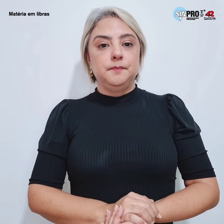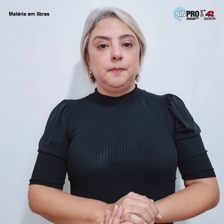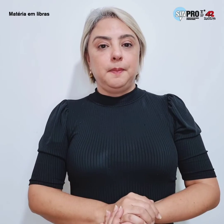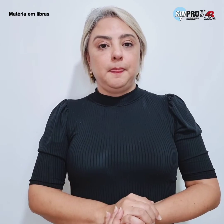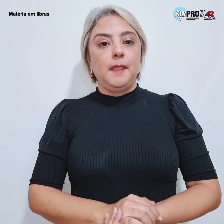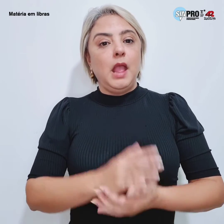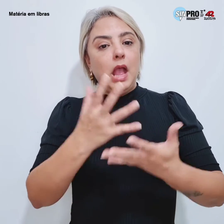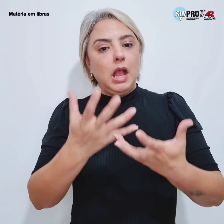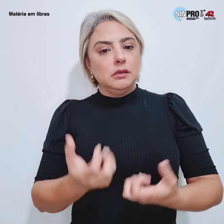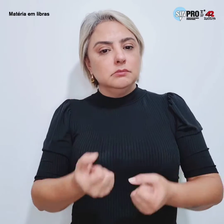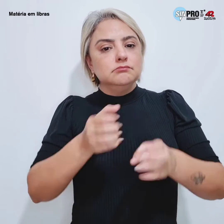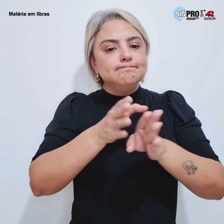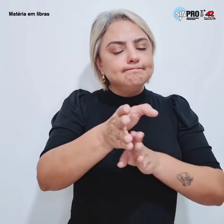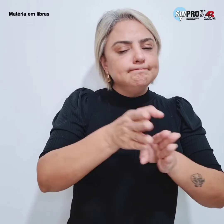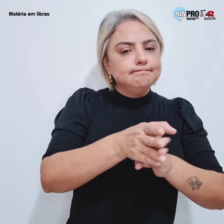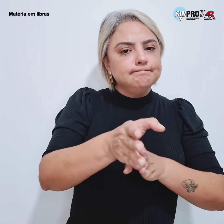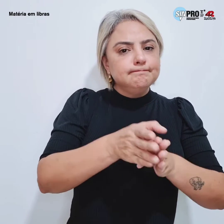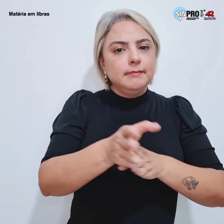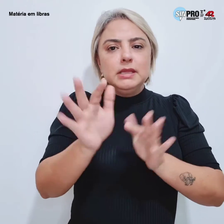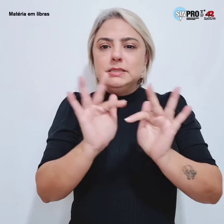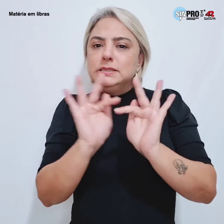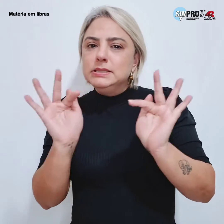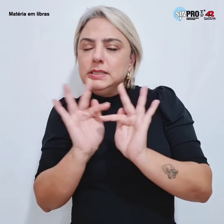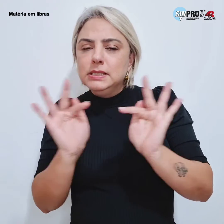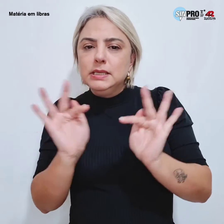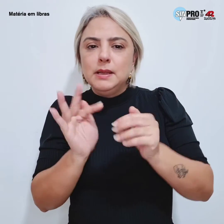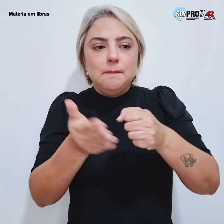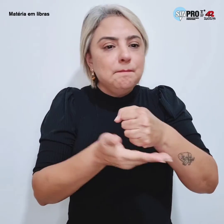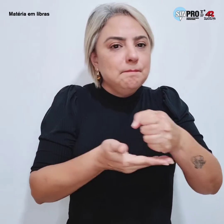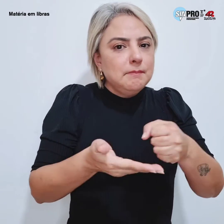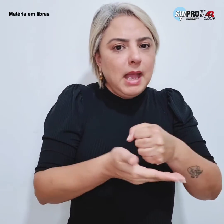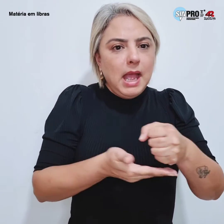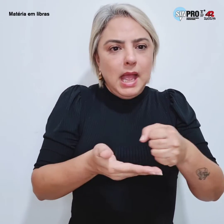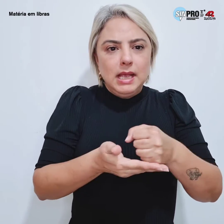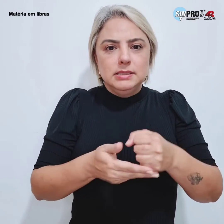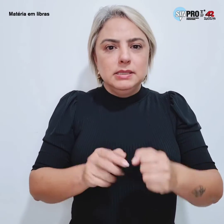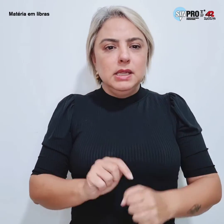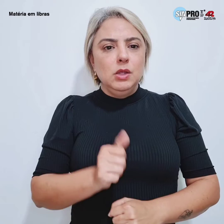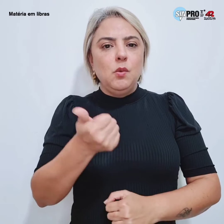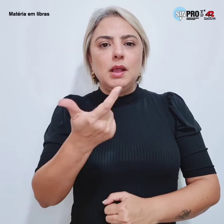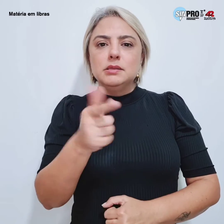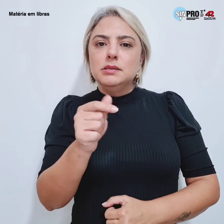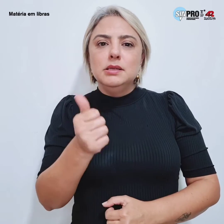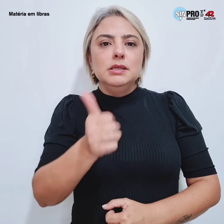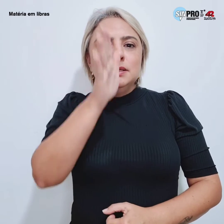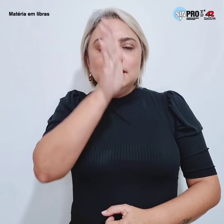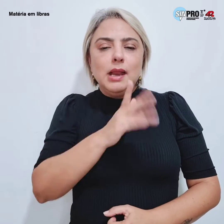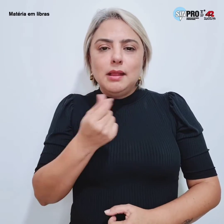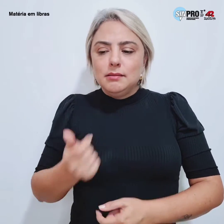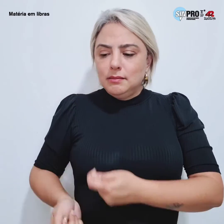adoção de medidas simples, básicas e quase sem custo financeiro.